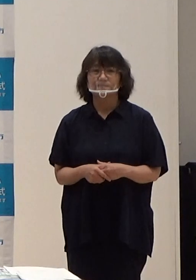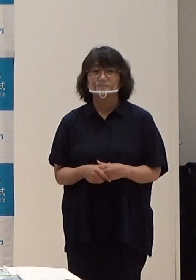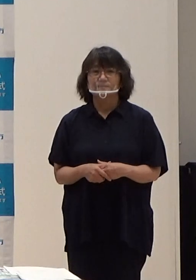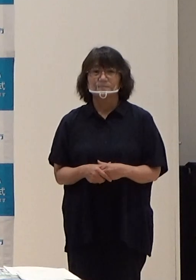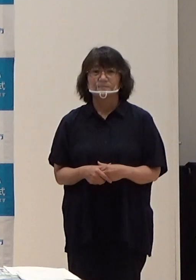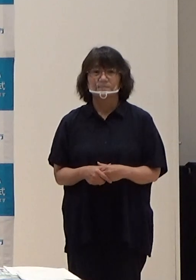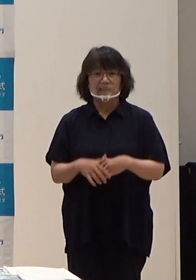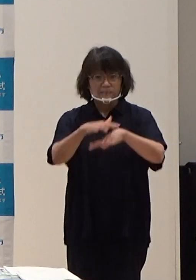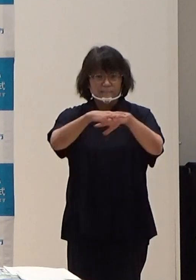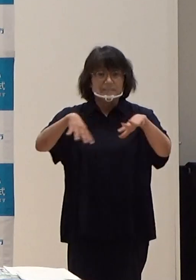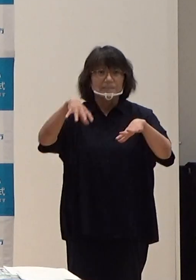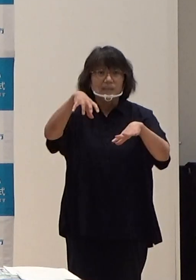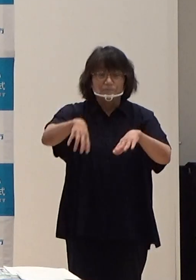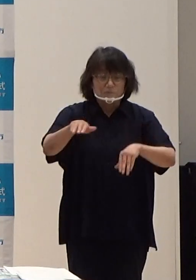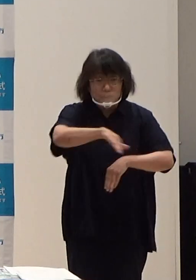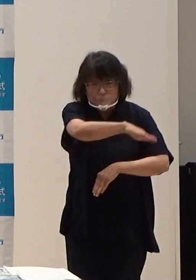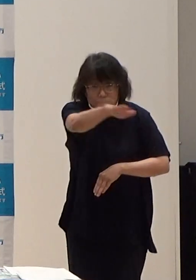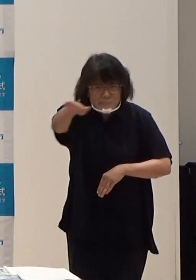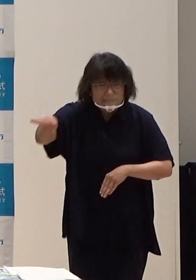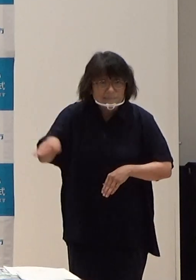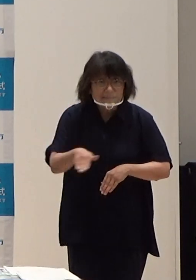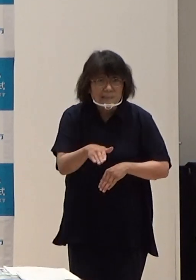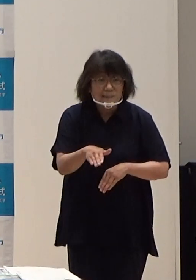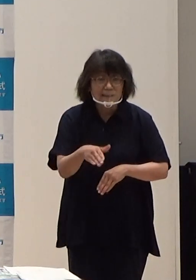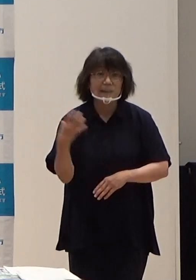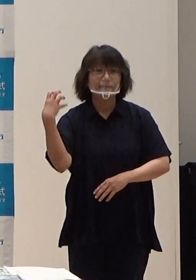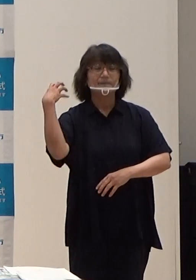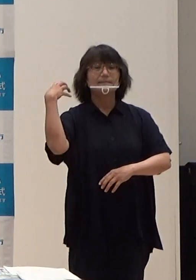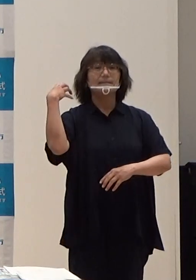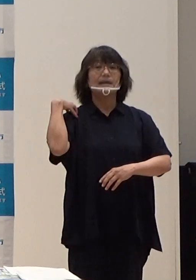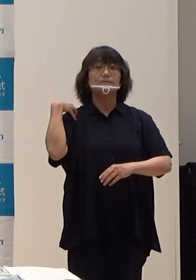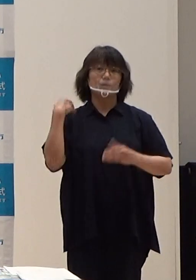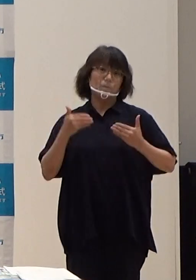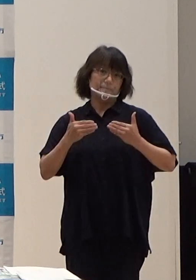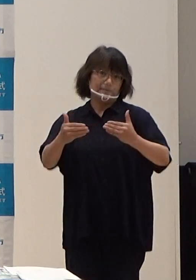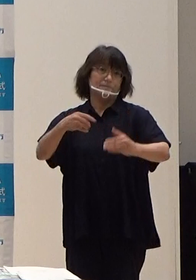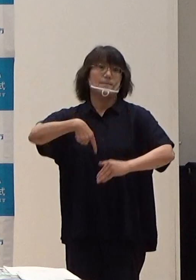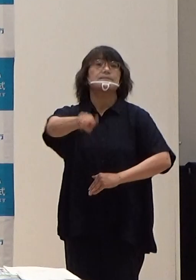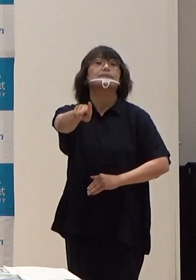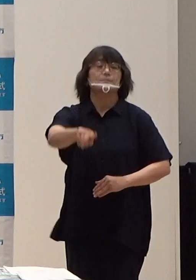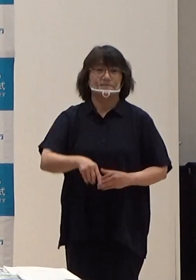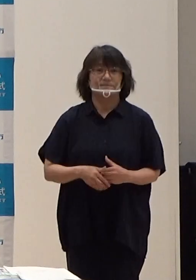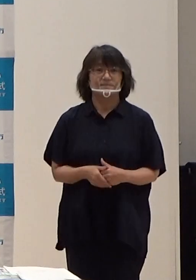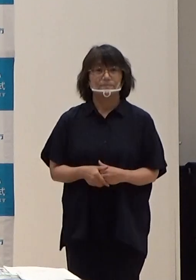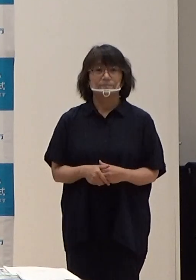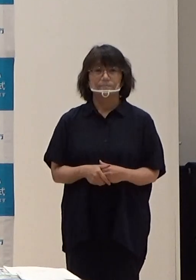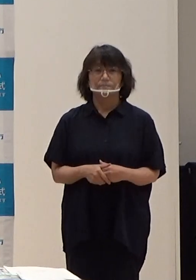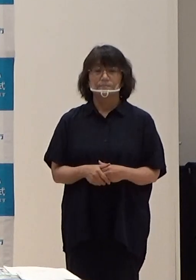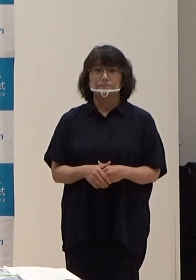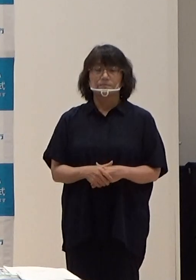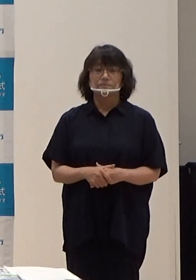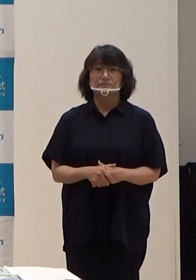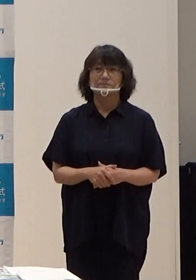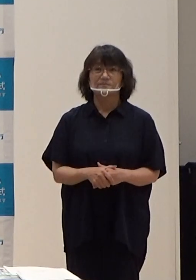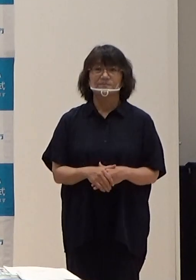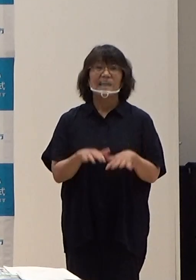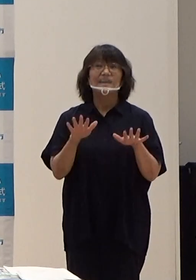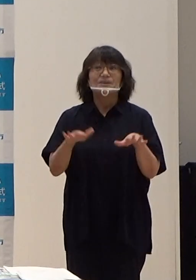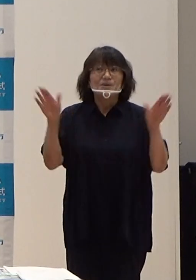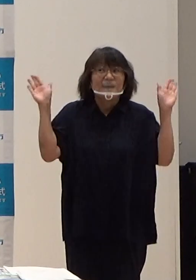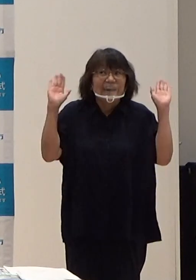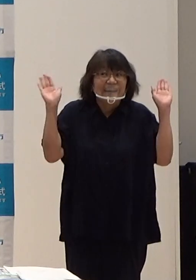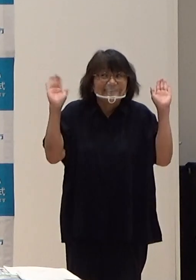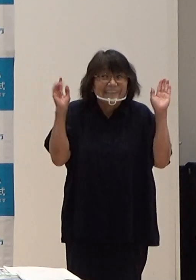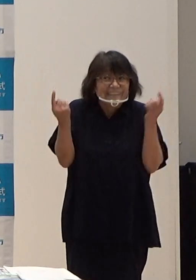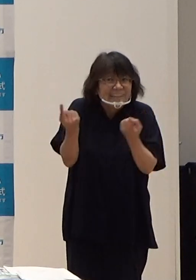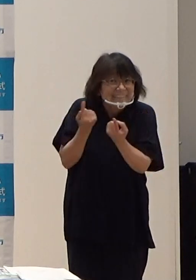市役所を挙げてですね取り組んでまいることといたします。で今日はすでにベビーが